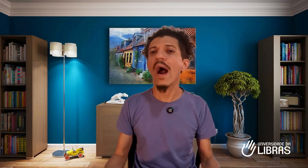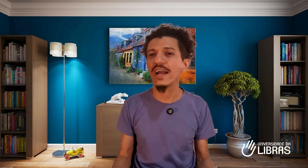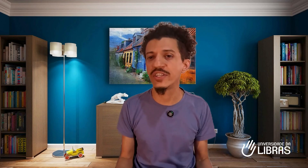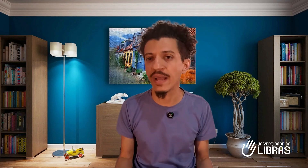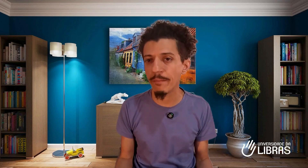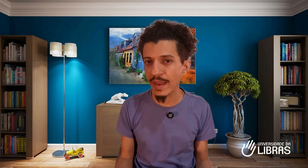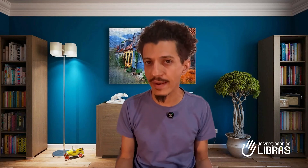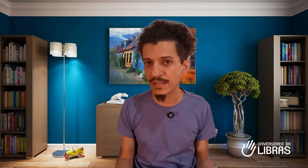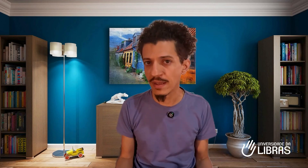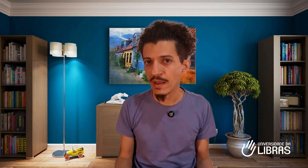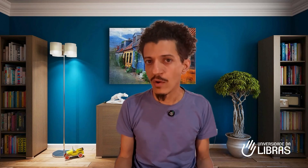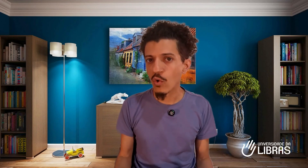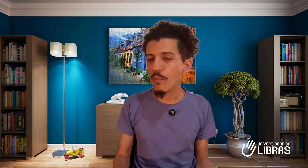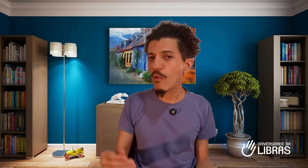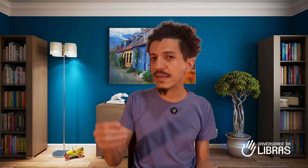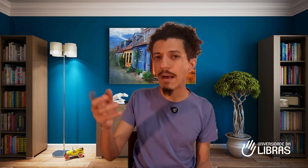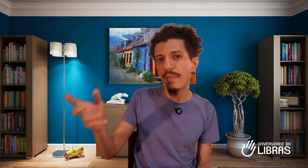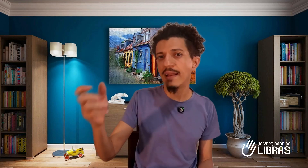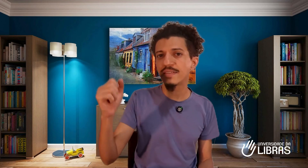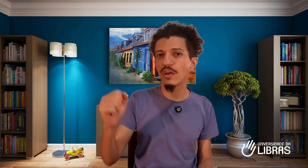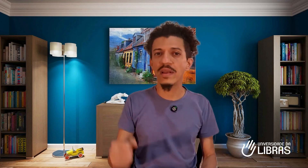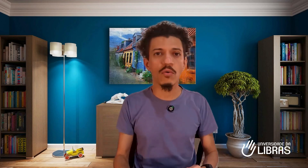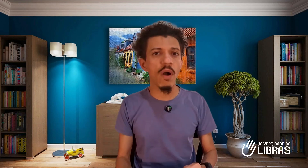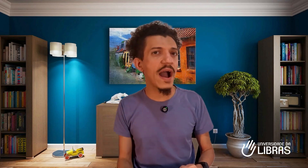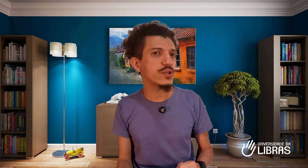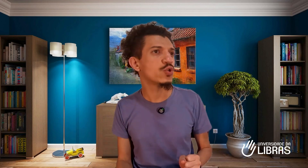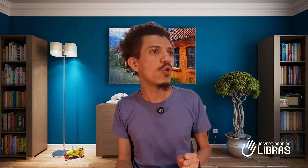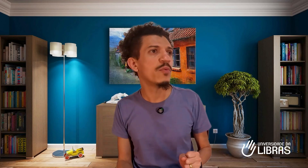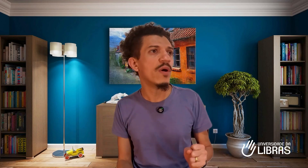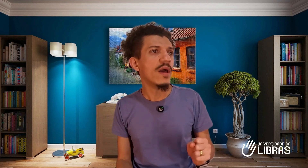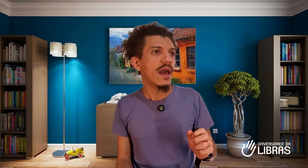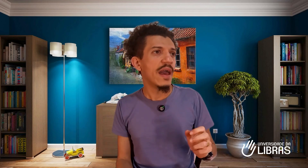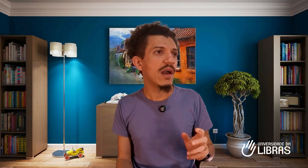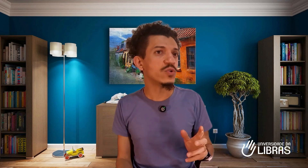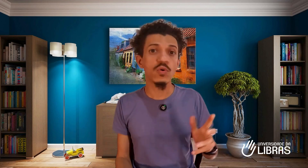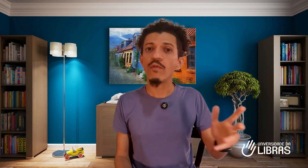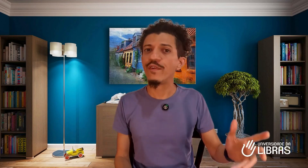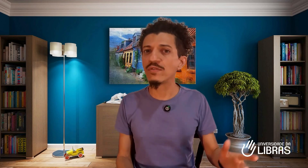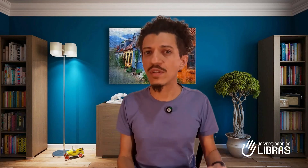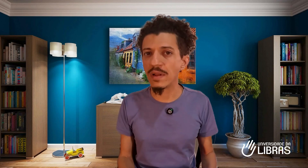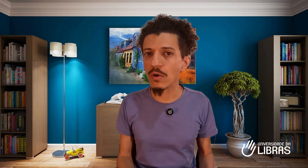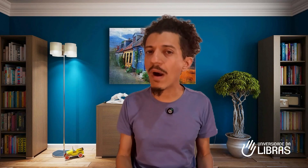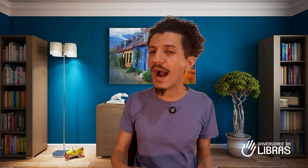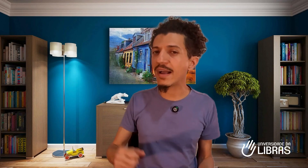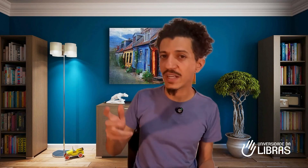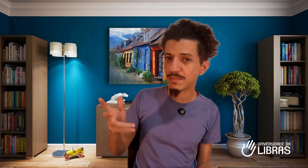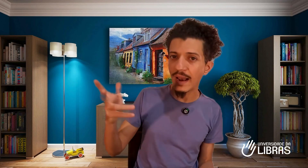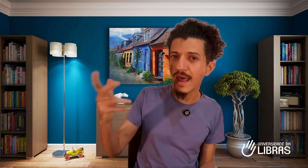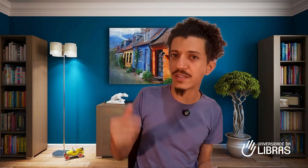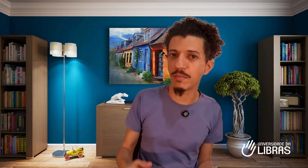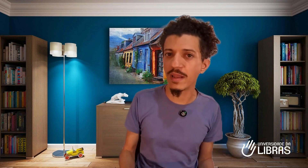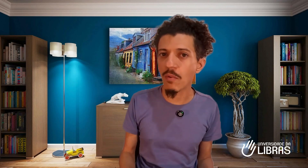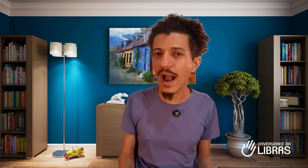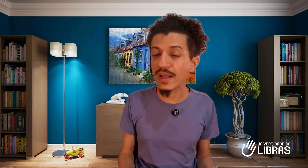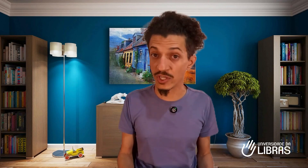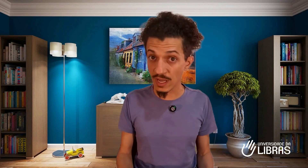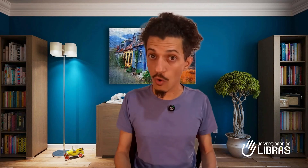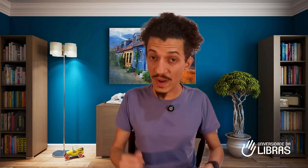linguagem apenas, como as abelhas têm uma linguagem, como os golfinhos têm uma linguagem, as baleias têm uma linguagem, não, mas é